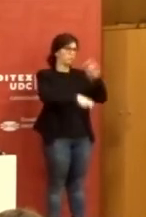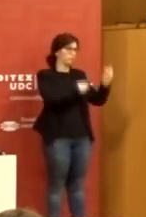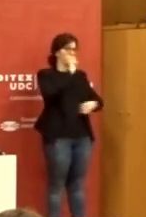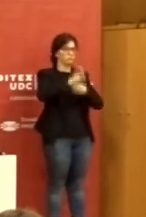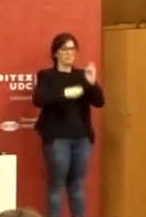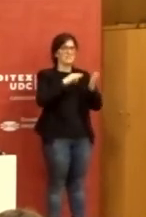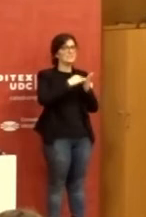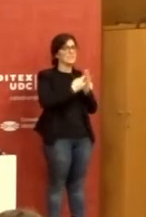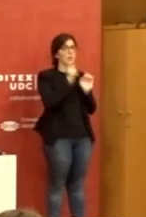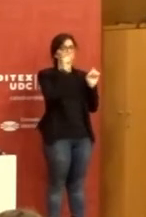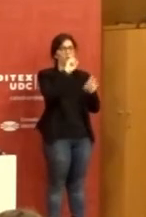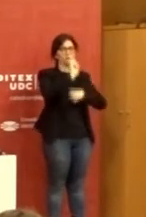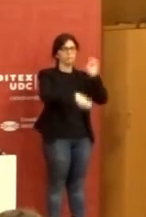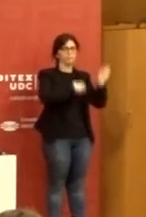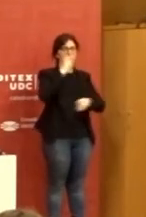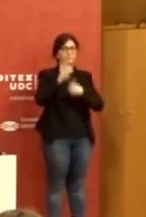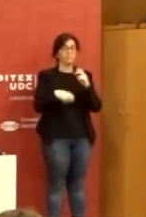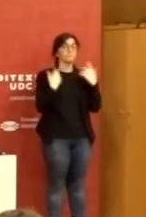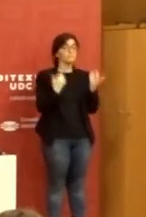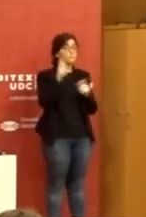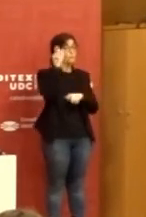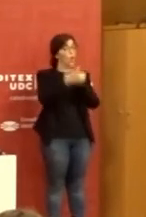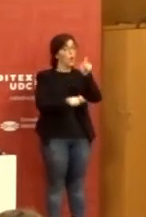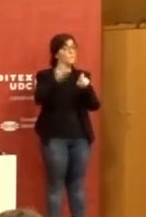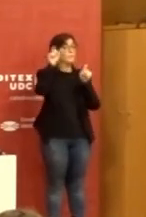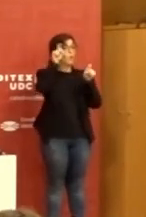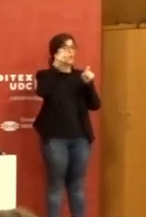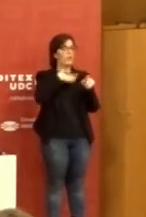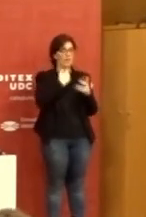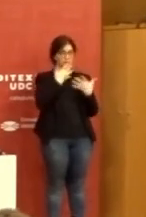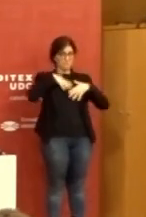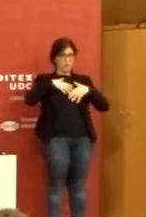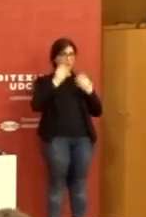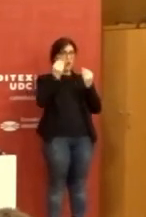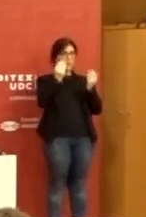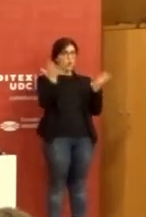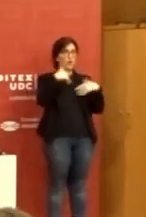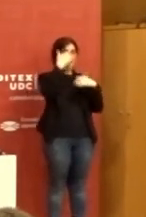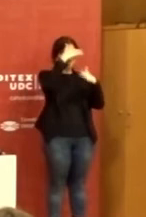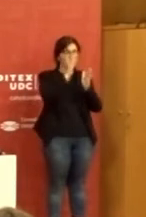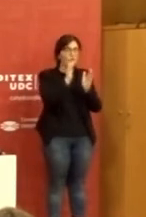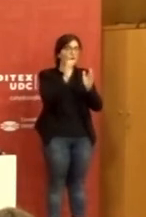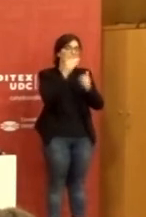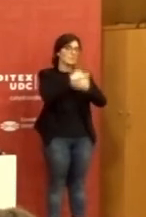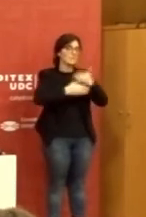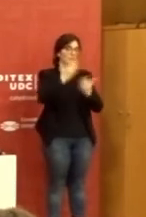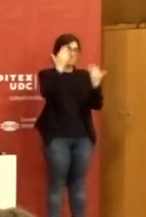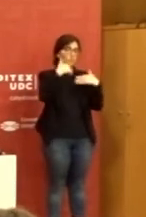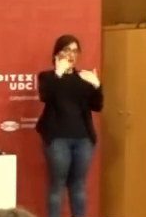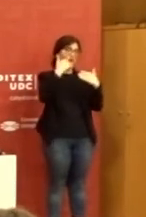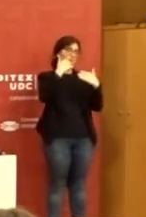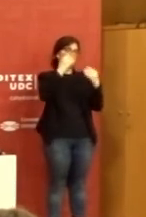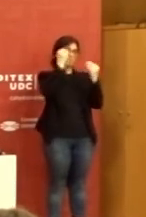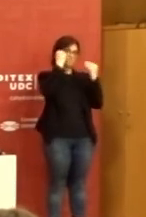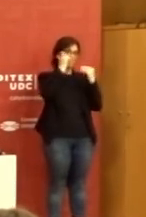sistema educativo, ¿no? Y los profesores no están formados en la atención a la discapacidad, los profesores de educación